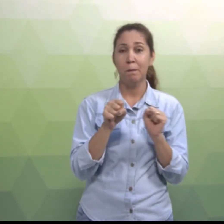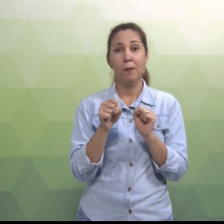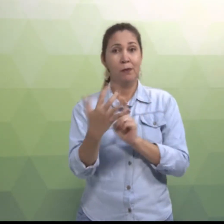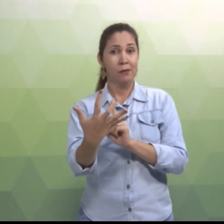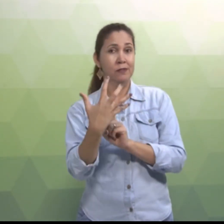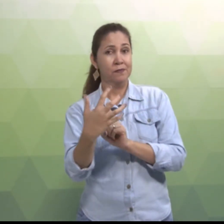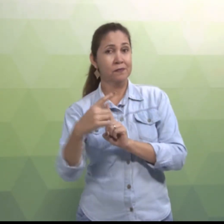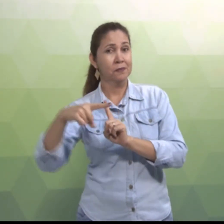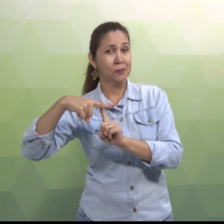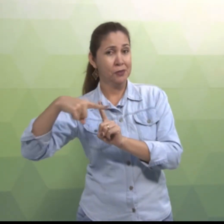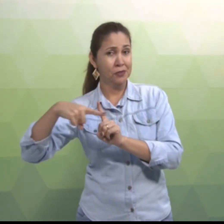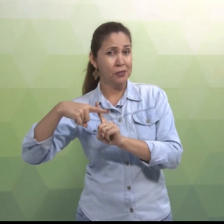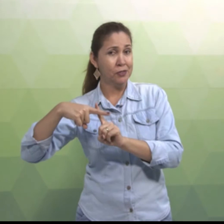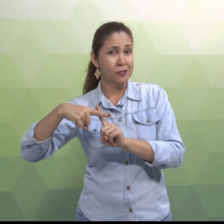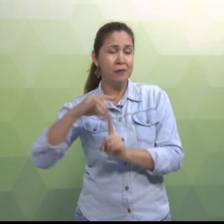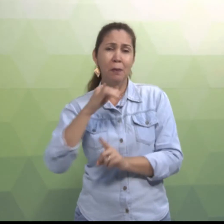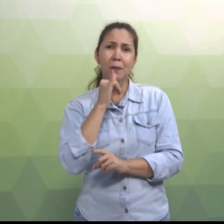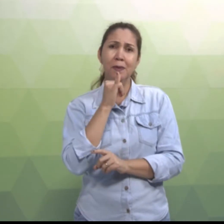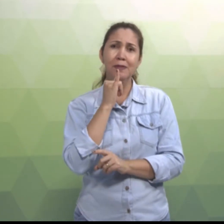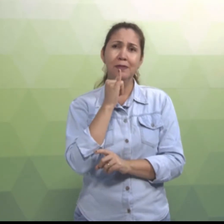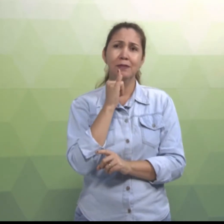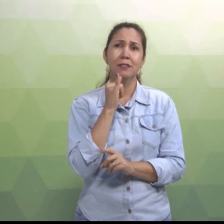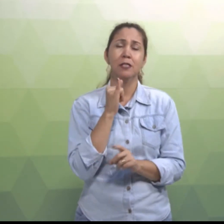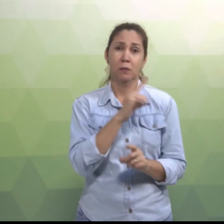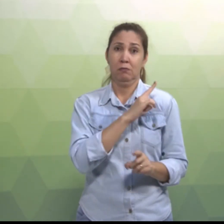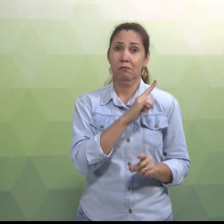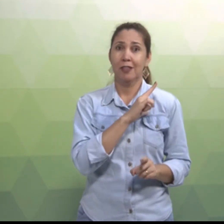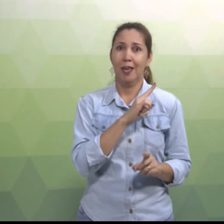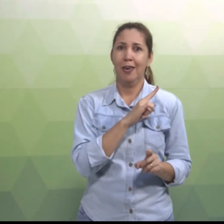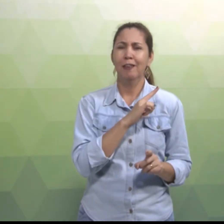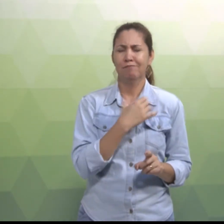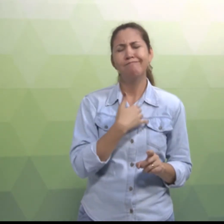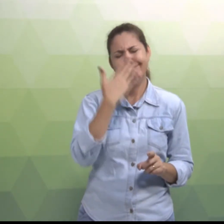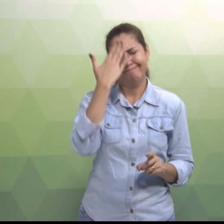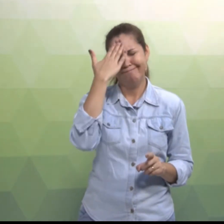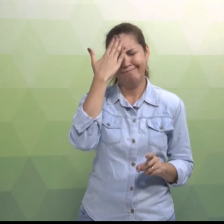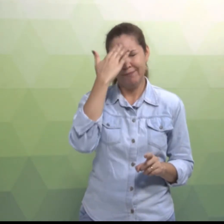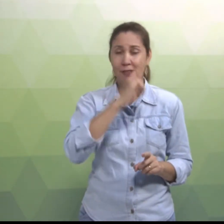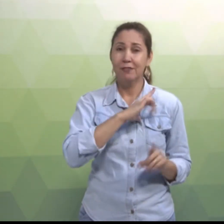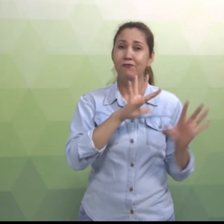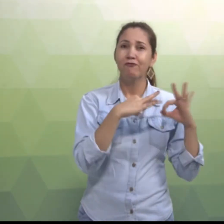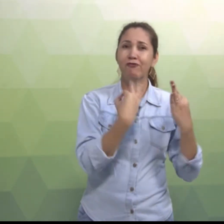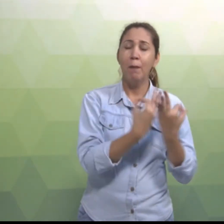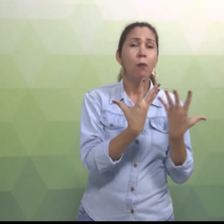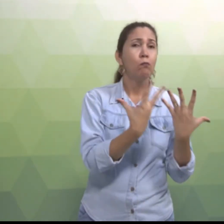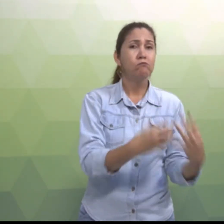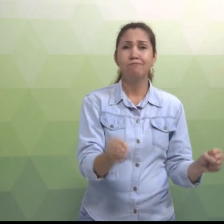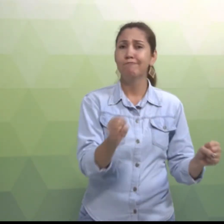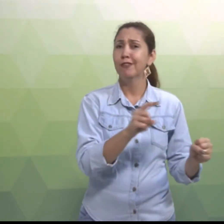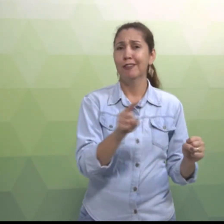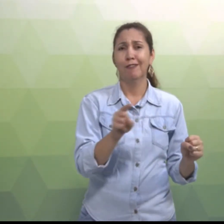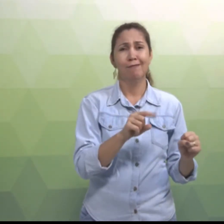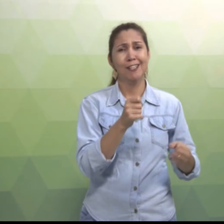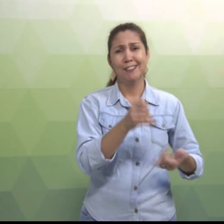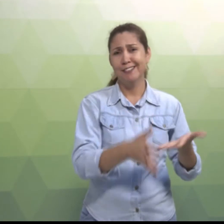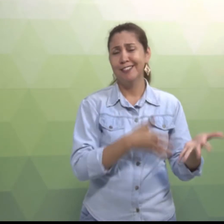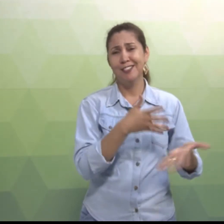influencia de forma negativa ou positiva. Por exemplo, eu sei que existem várias famílias